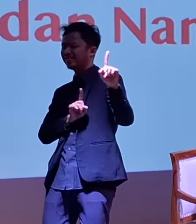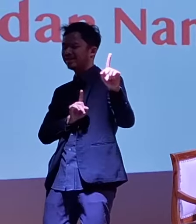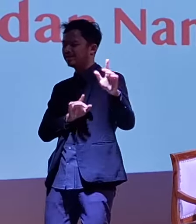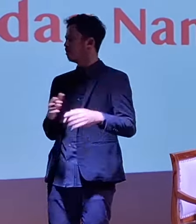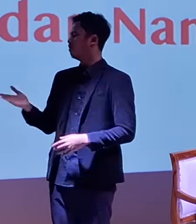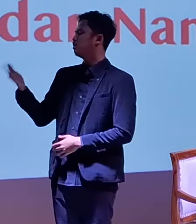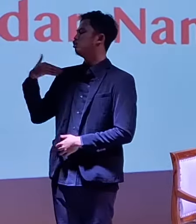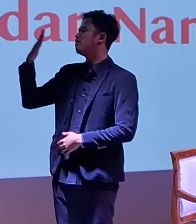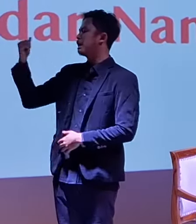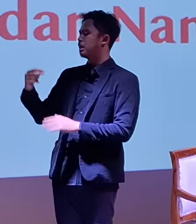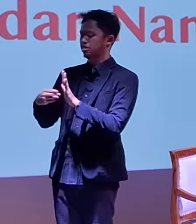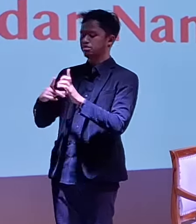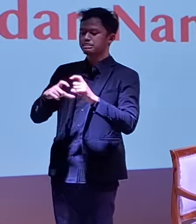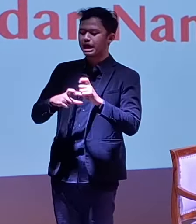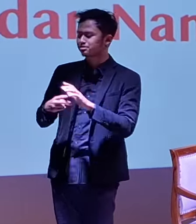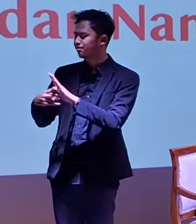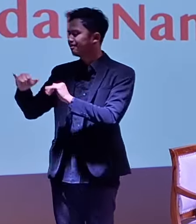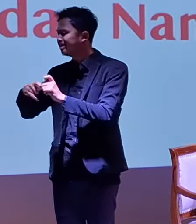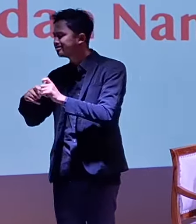karena dulu panggilnya Nasnis. Sekarang dipanggil Mas